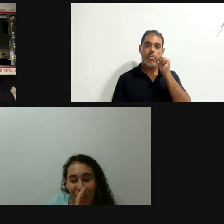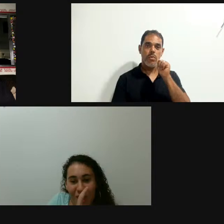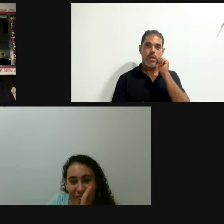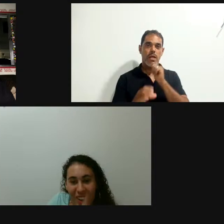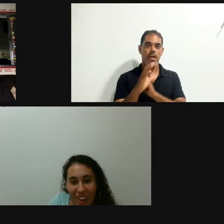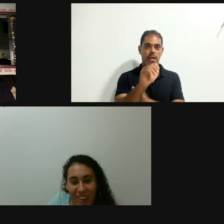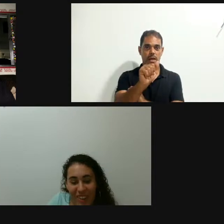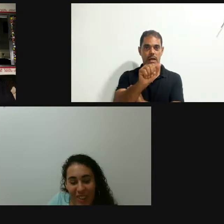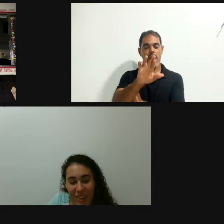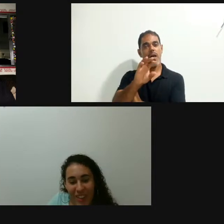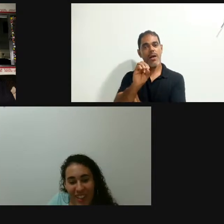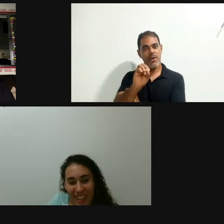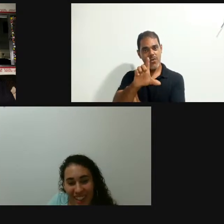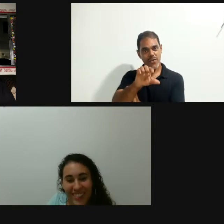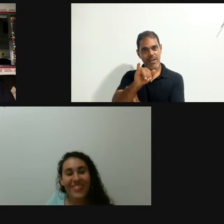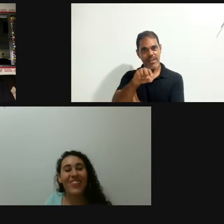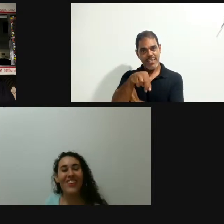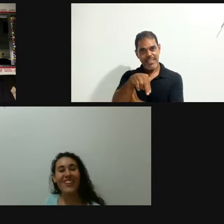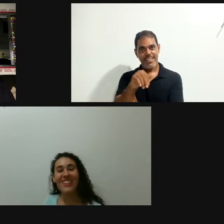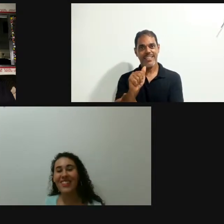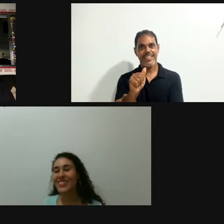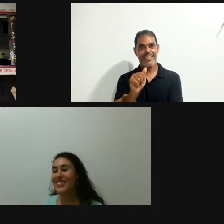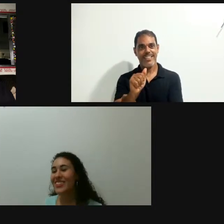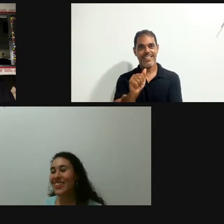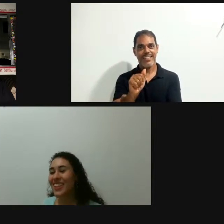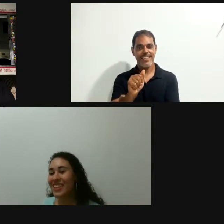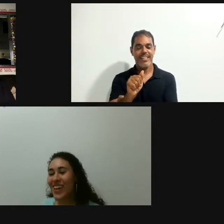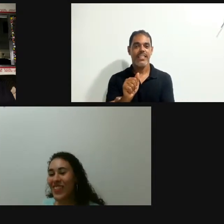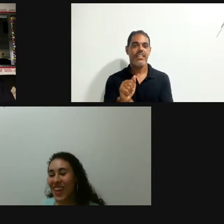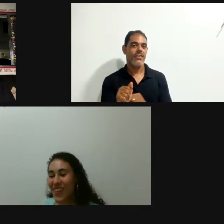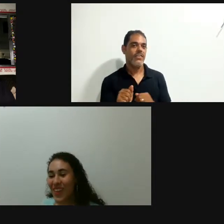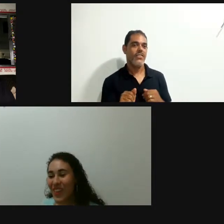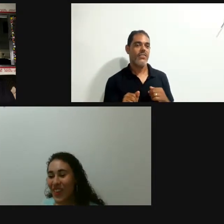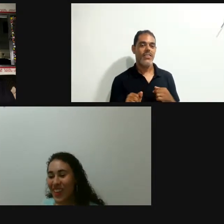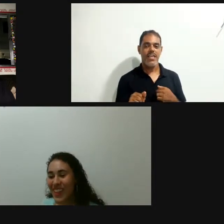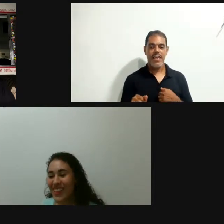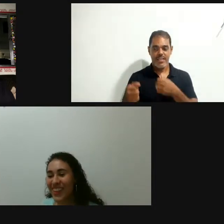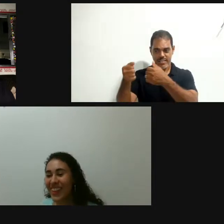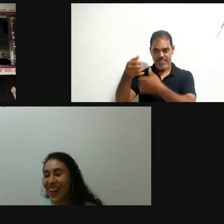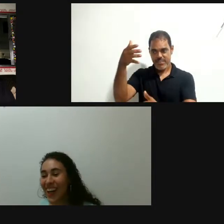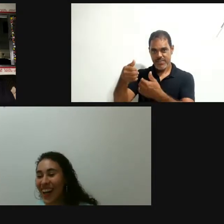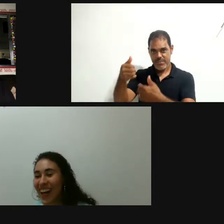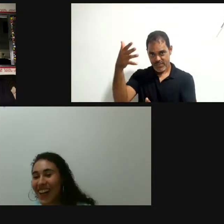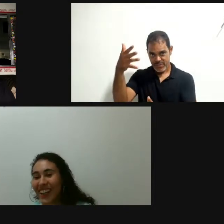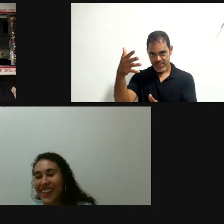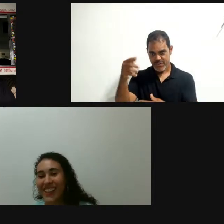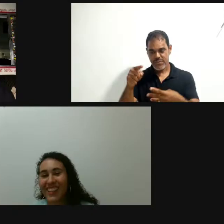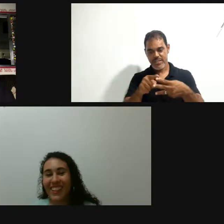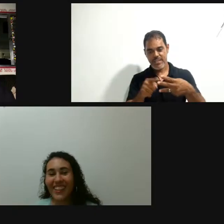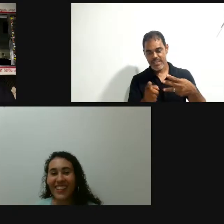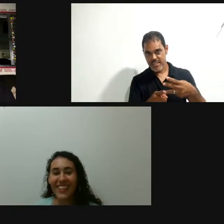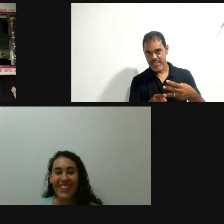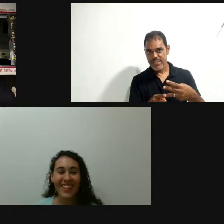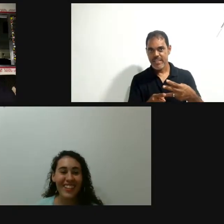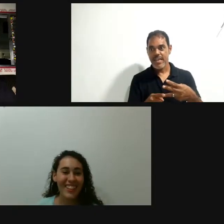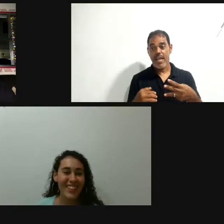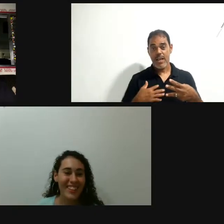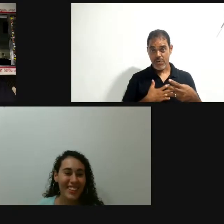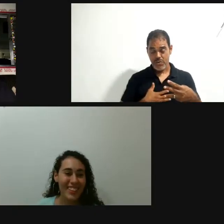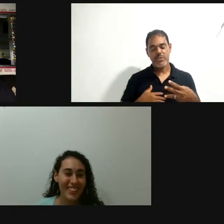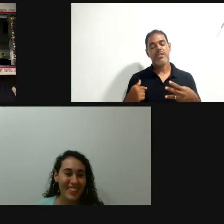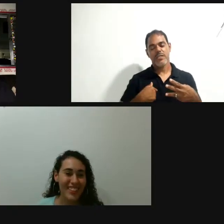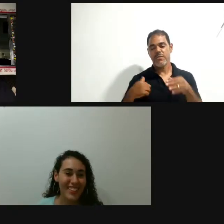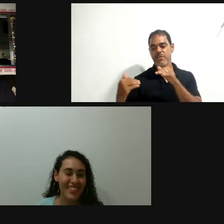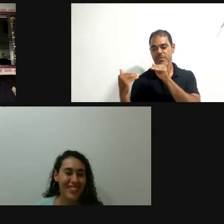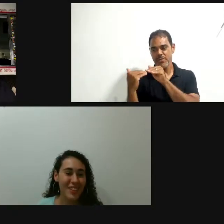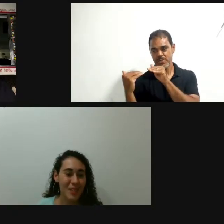eu concordo com isso. Também é o meu preferido. Bom, vamos ver, né? Vamos ver. Falei